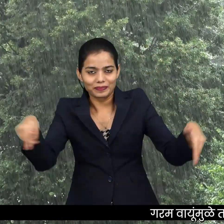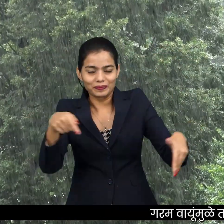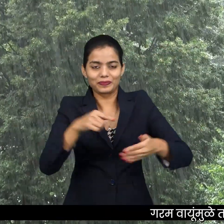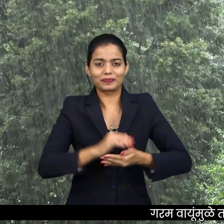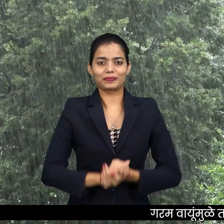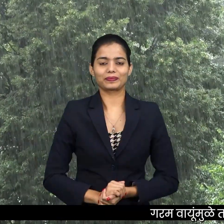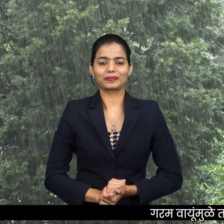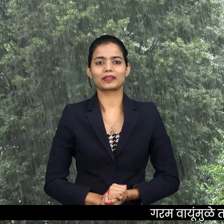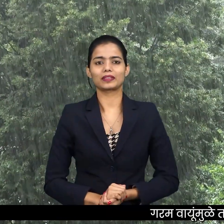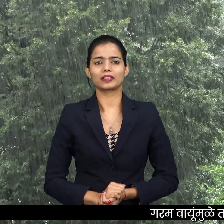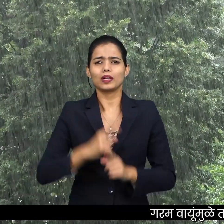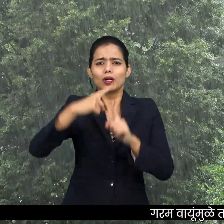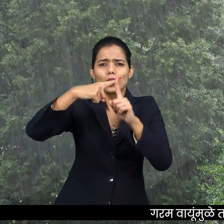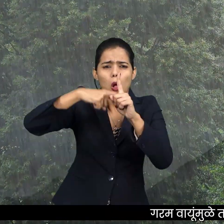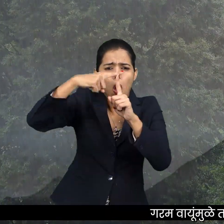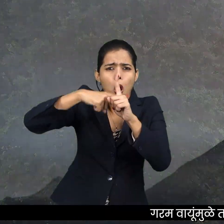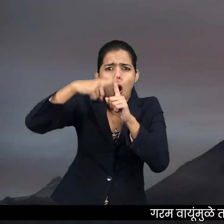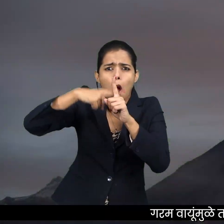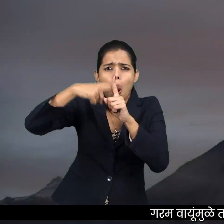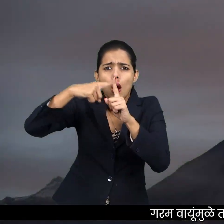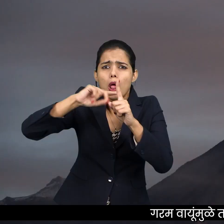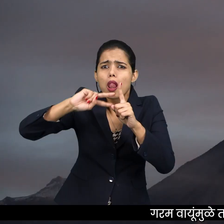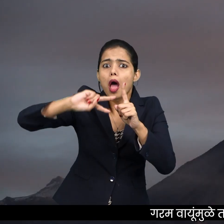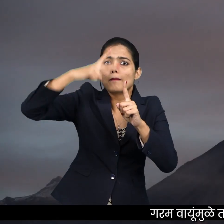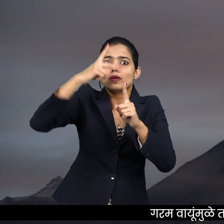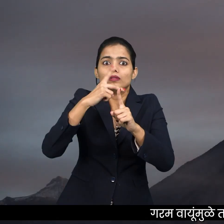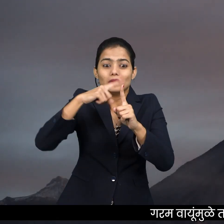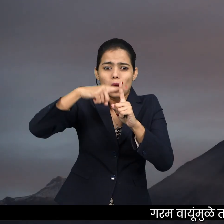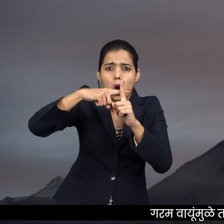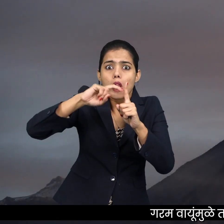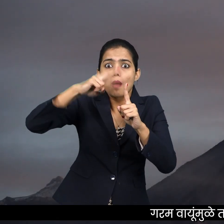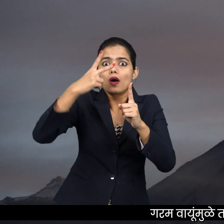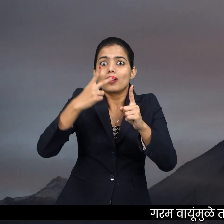चौथा, गरम वायूमुळे तापमान वाढते. पाचवा,